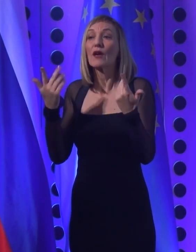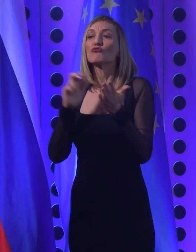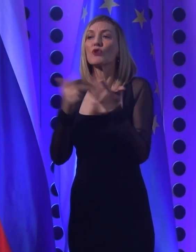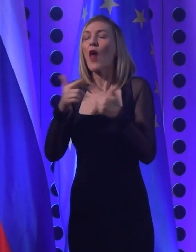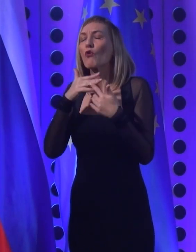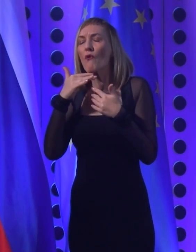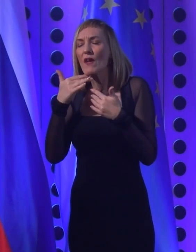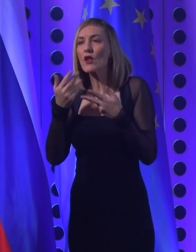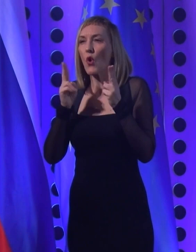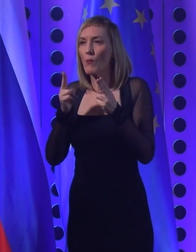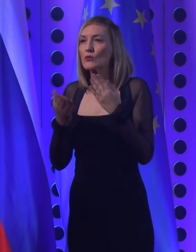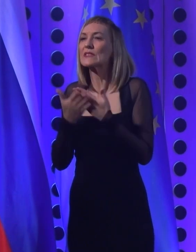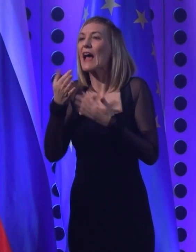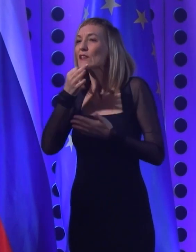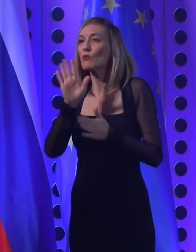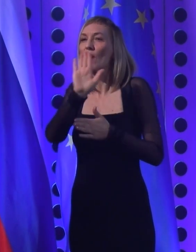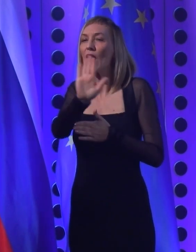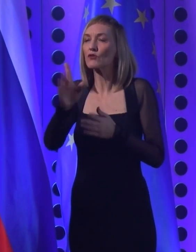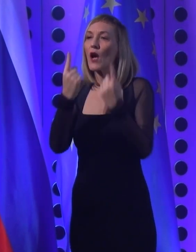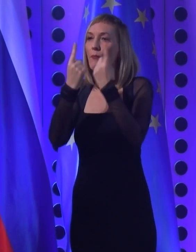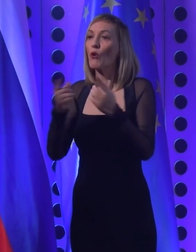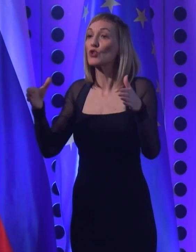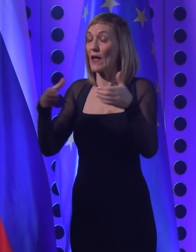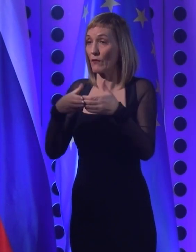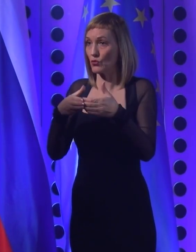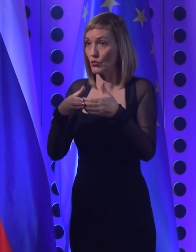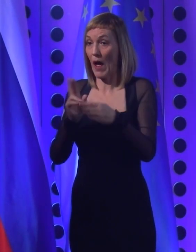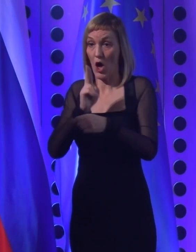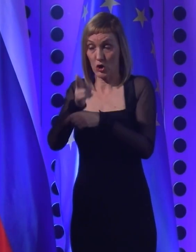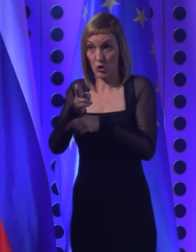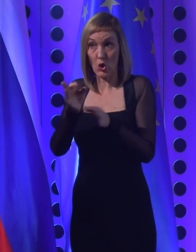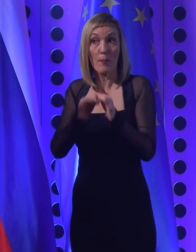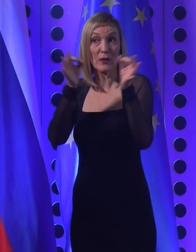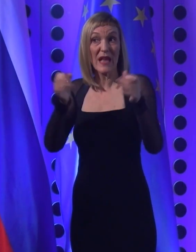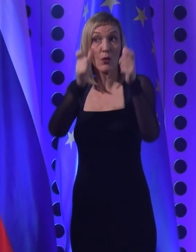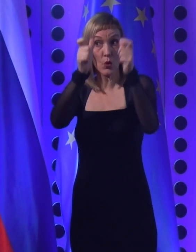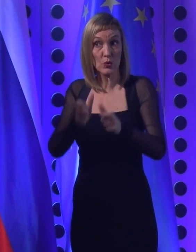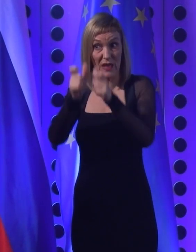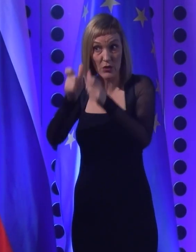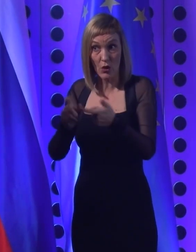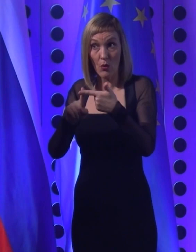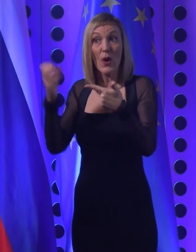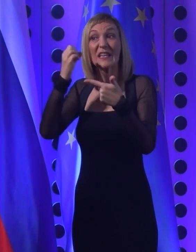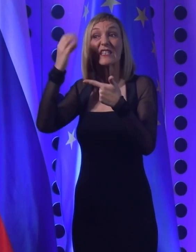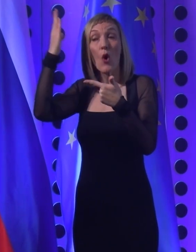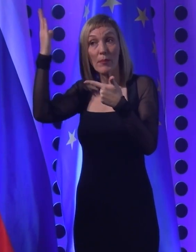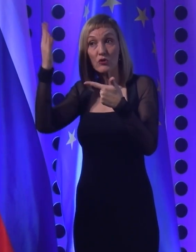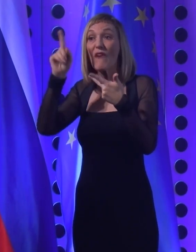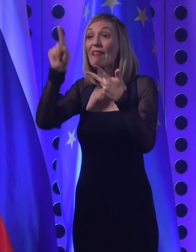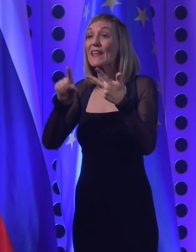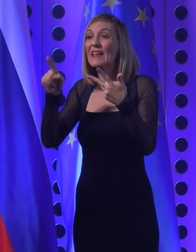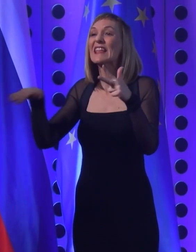izboljšanje vašega položaja v družbi. Od dostopnosti do javnih ustanov, do izobraževanja